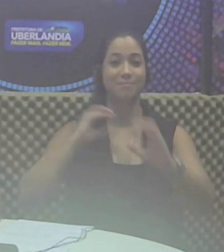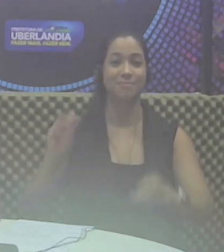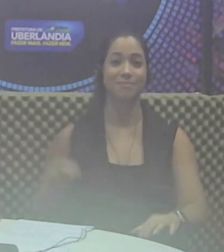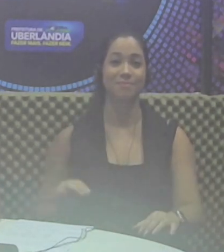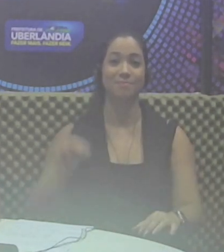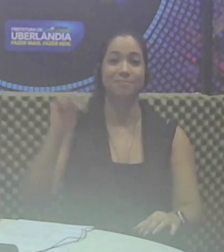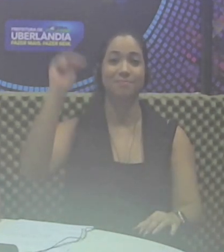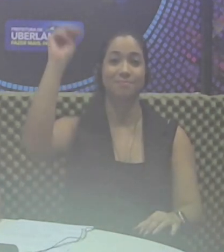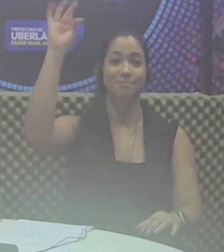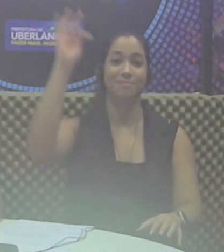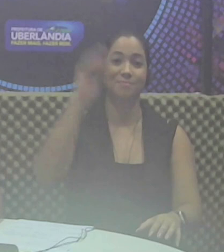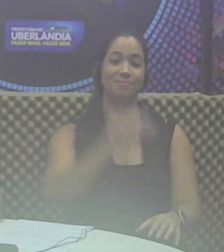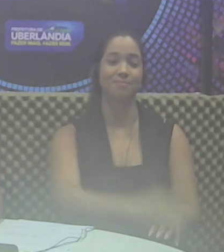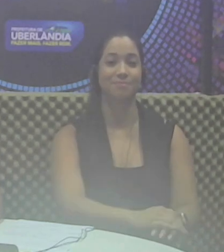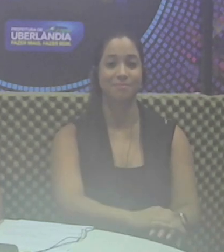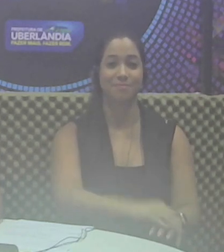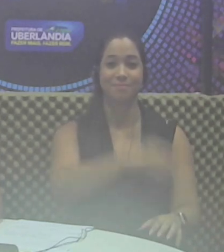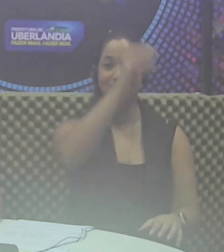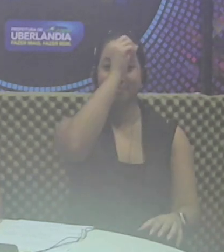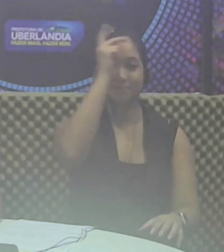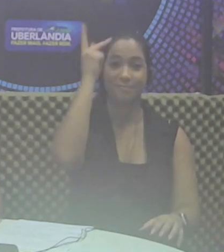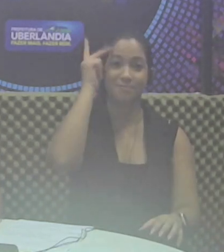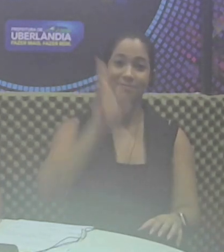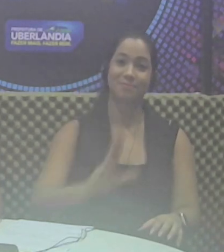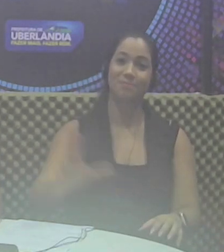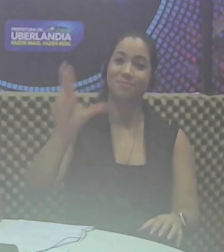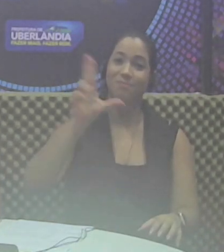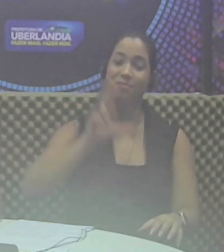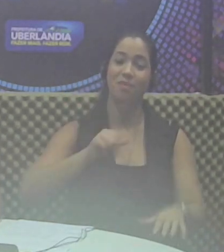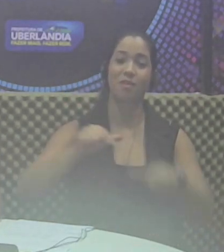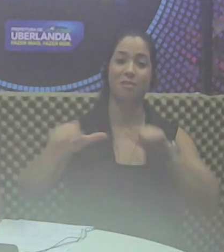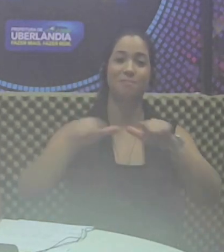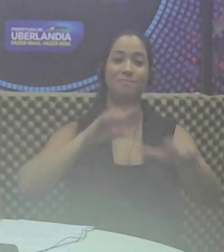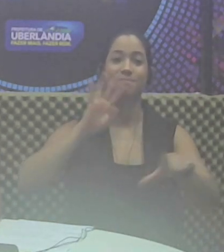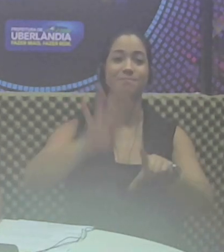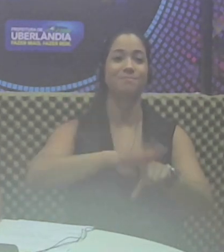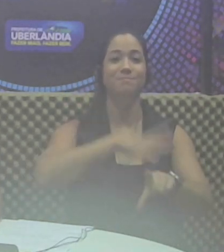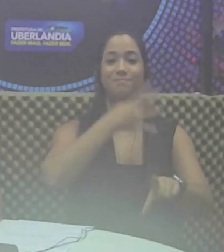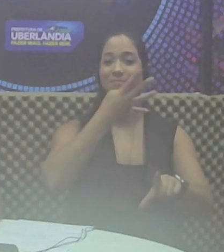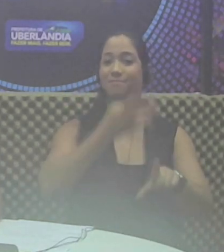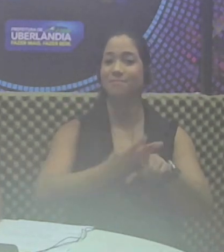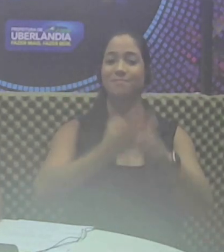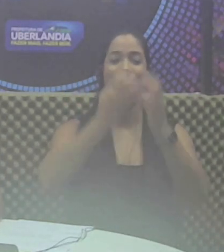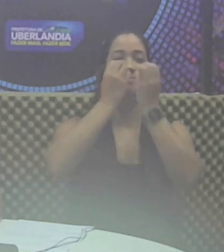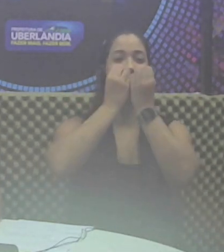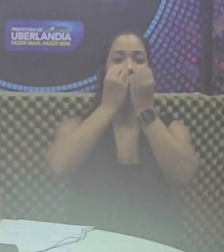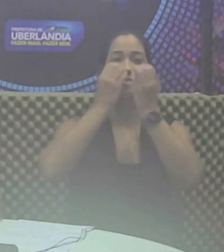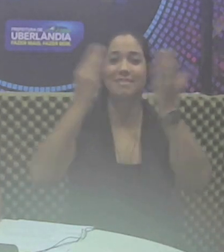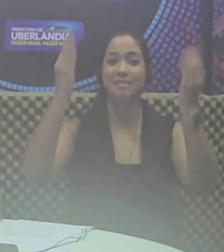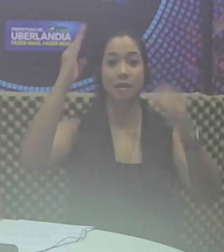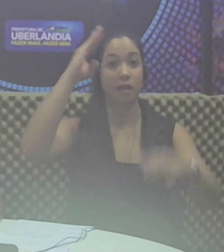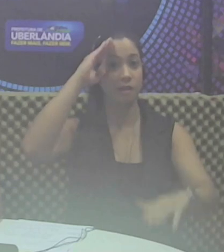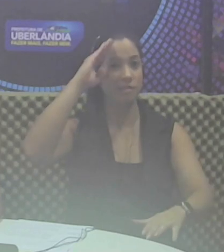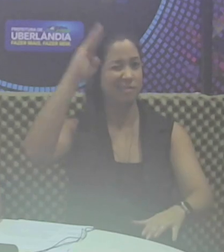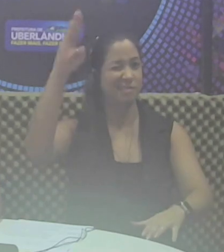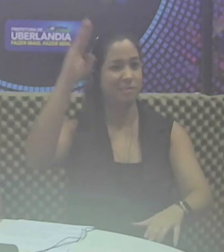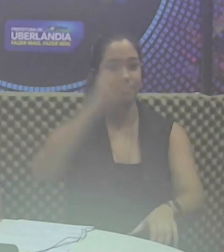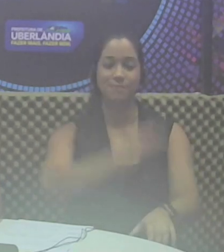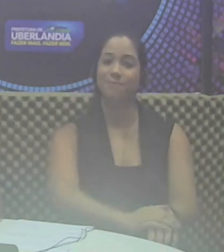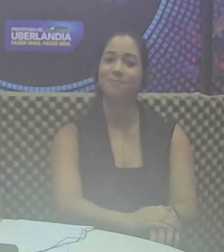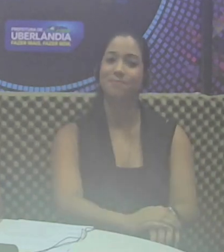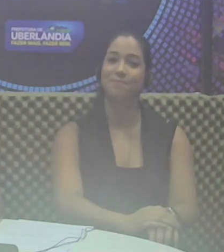Comunicação, Marco Túlio de Castro Kalimann. Prefeitura de Uberlândia. Fazer mais, fazer bem. Até a